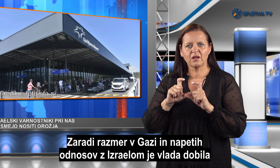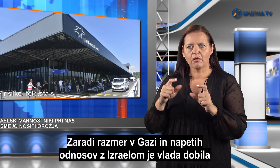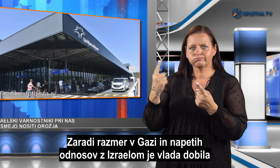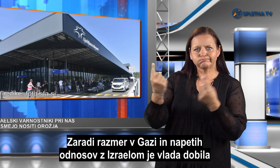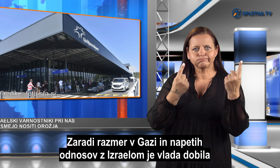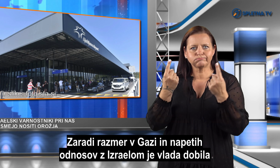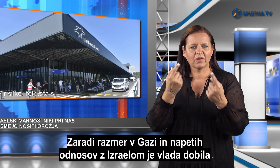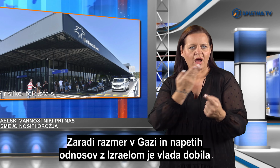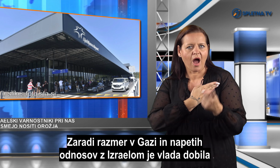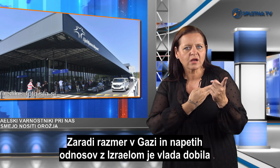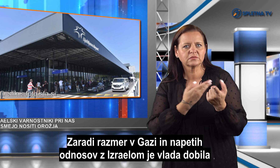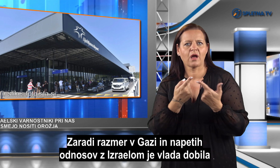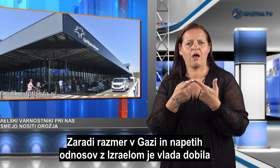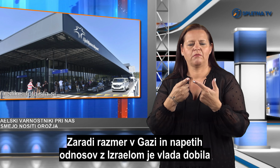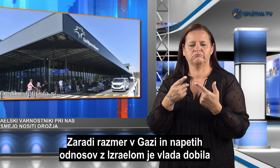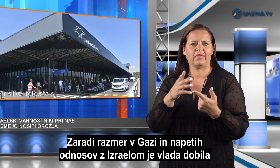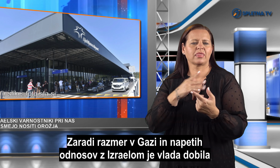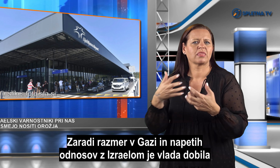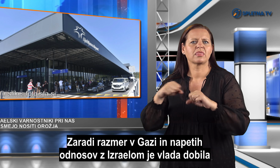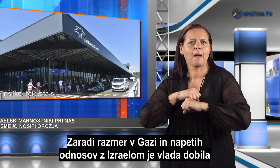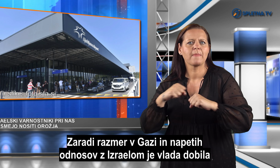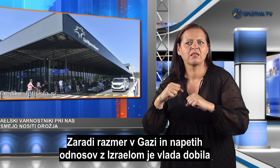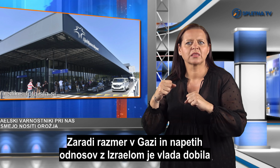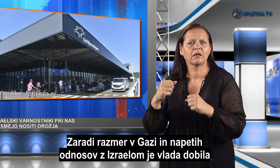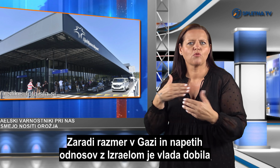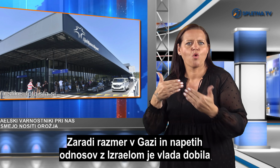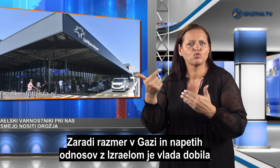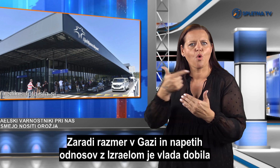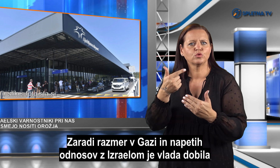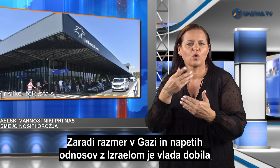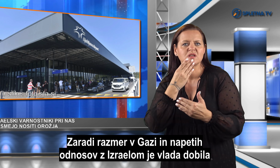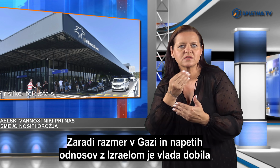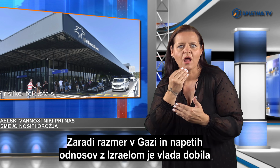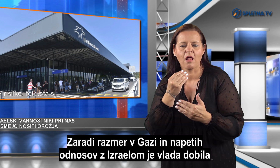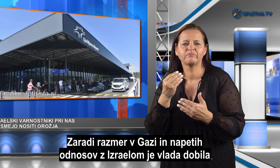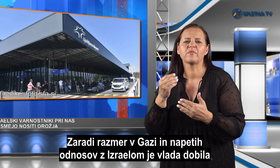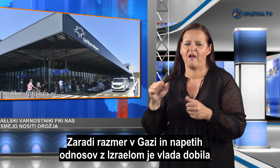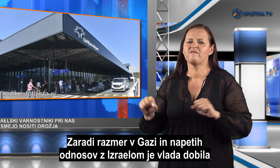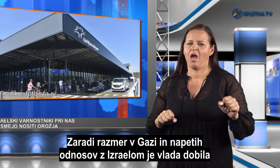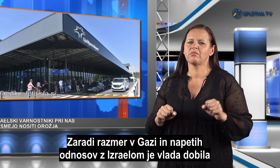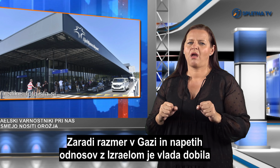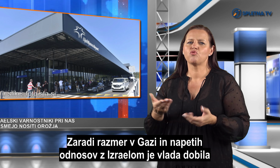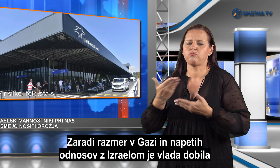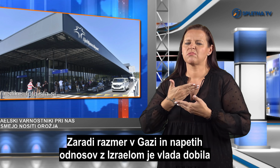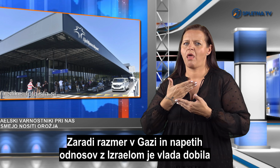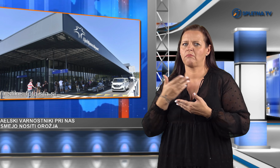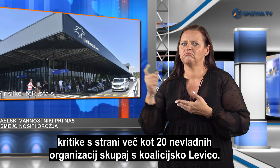Zaradi razmer v Gazi in napetih odnosov z Izraelom je vlada dobila kritike strani več kot 20